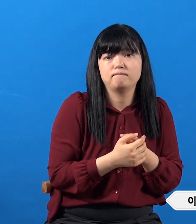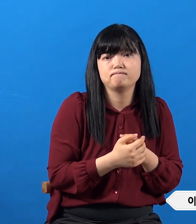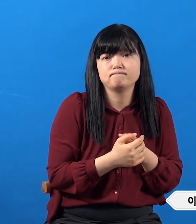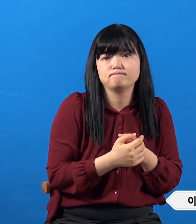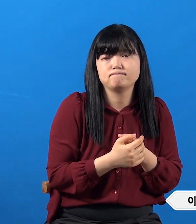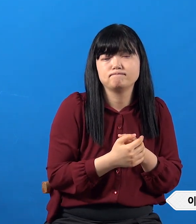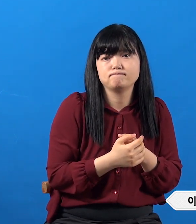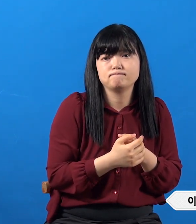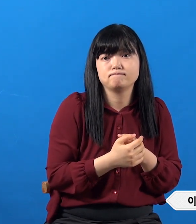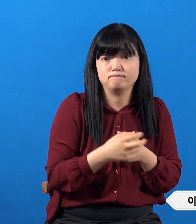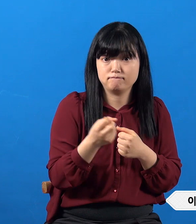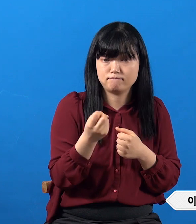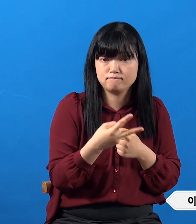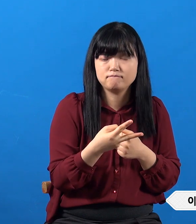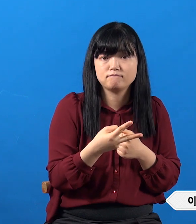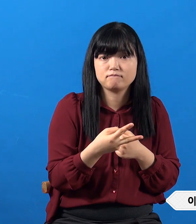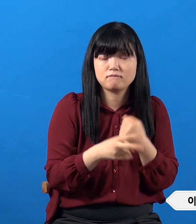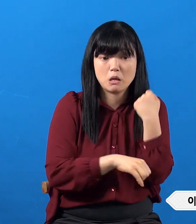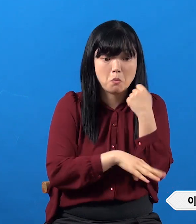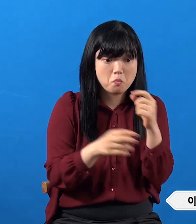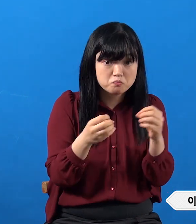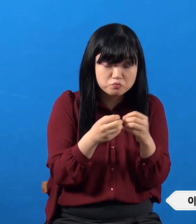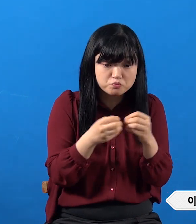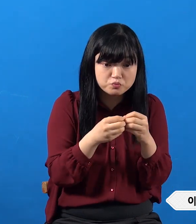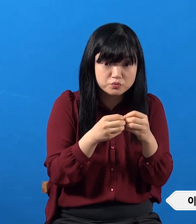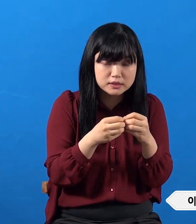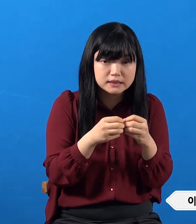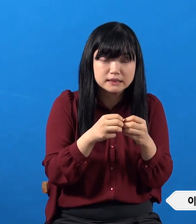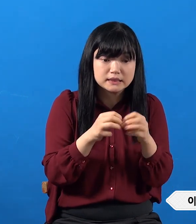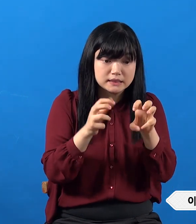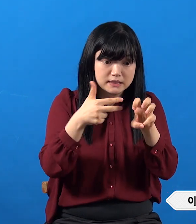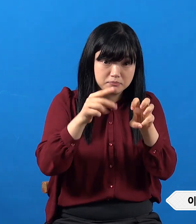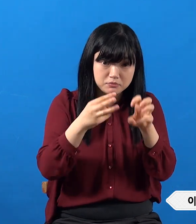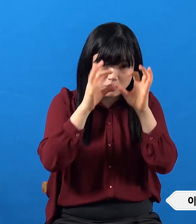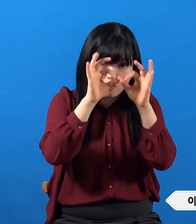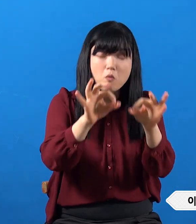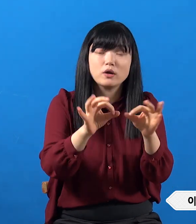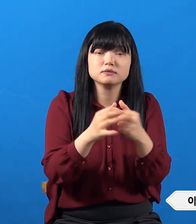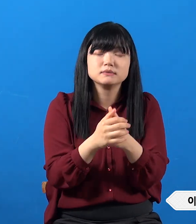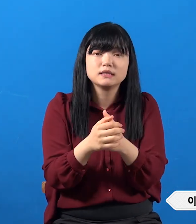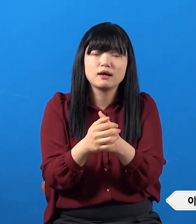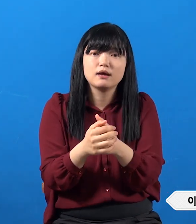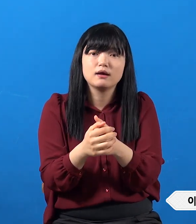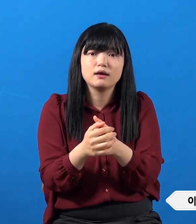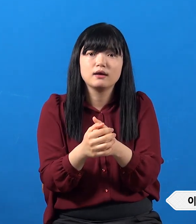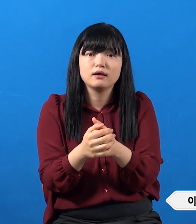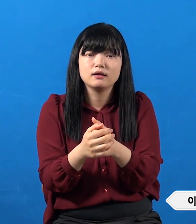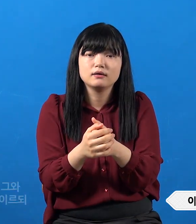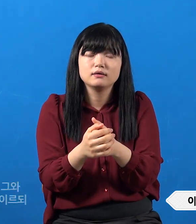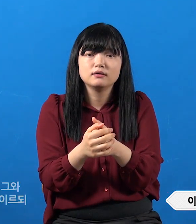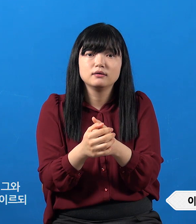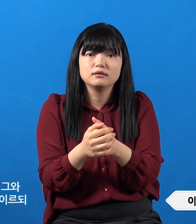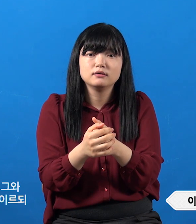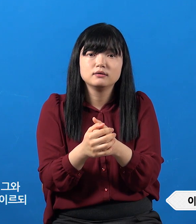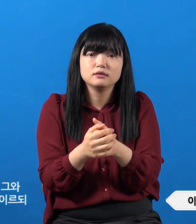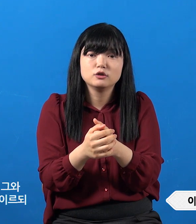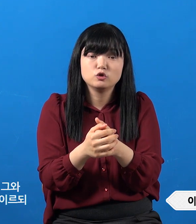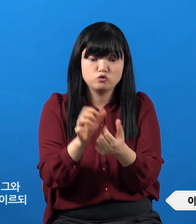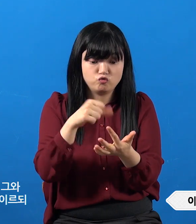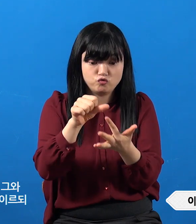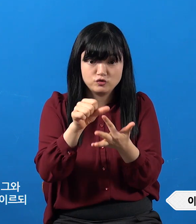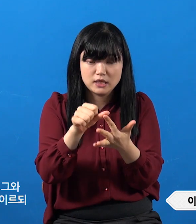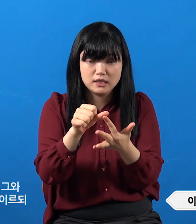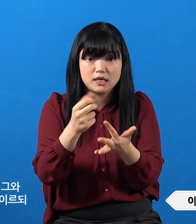자, 다시 본문의 30절로 돌아가 읽어보세요. 30절 시작.